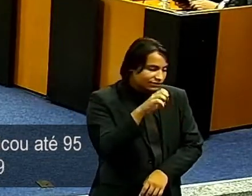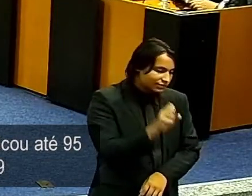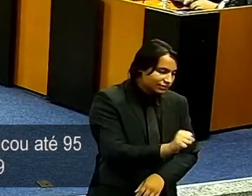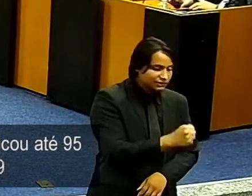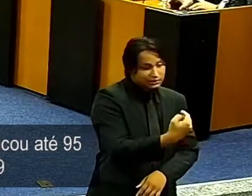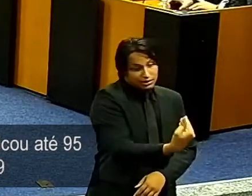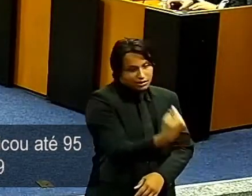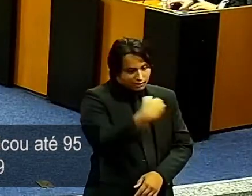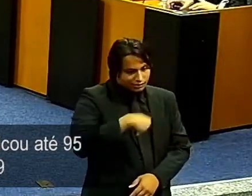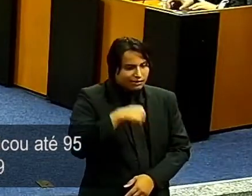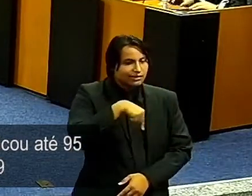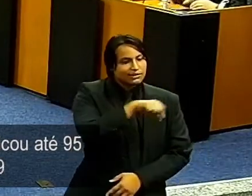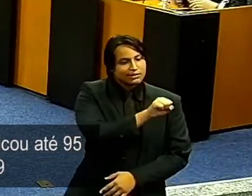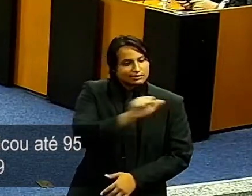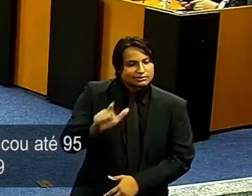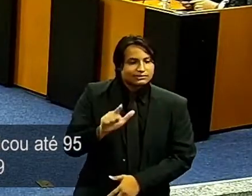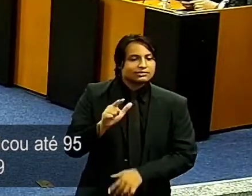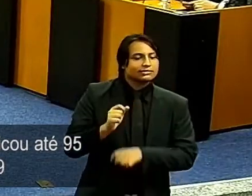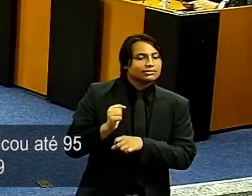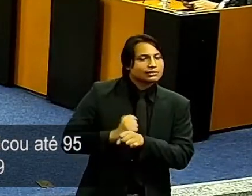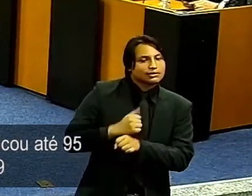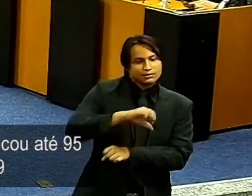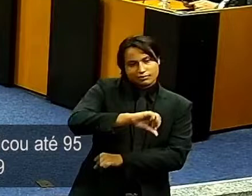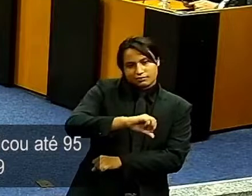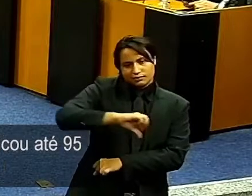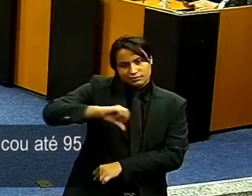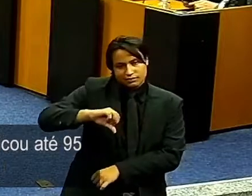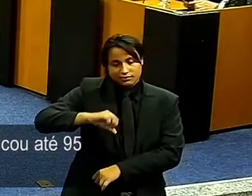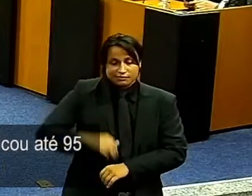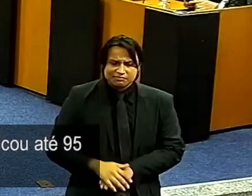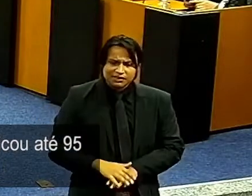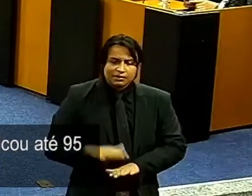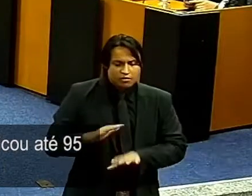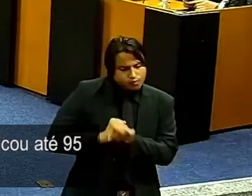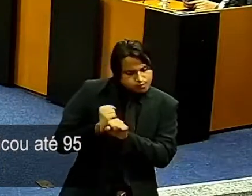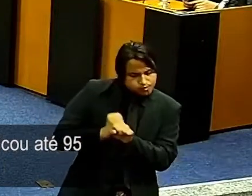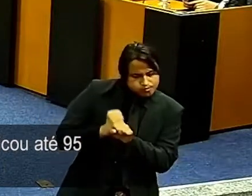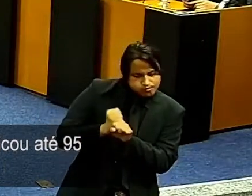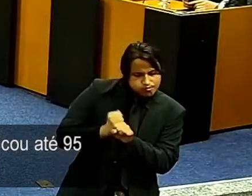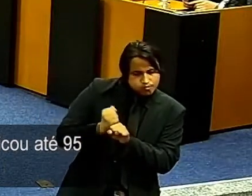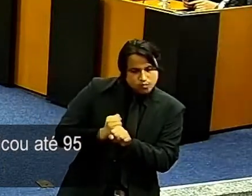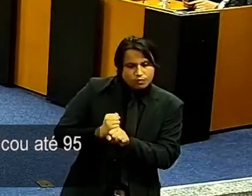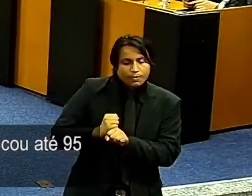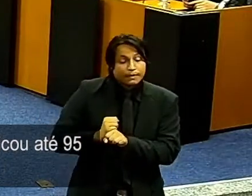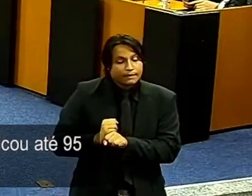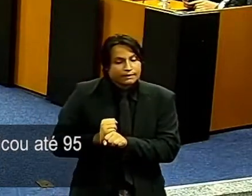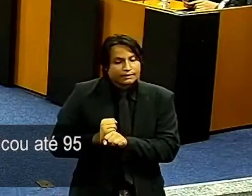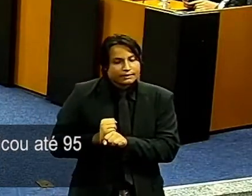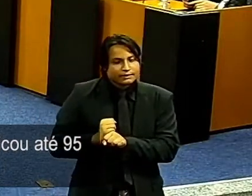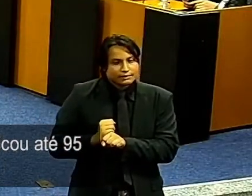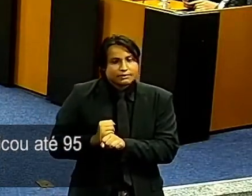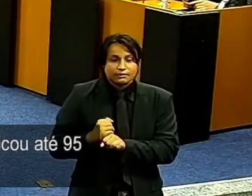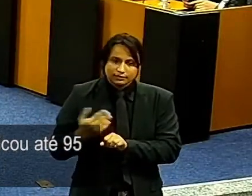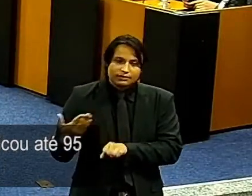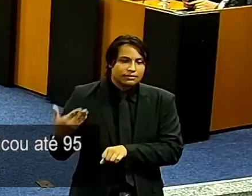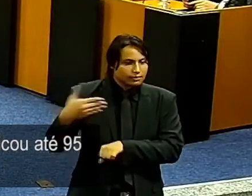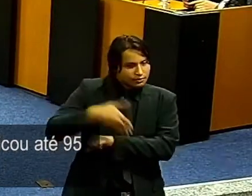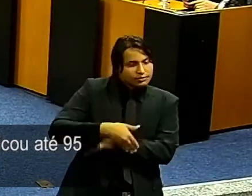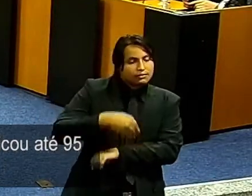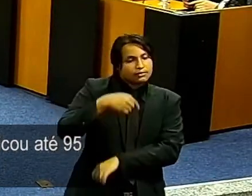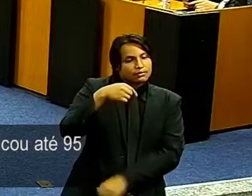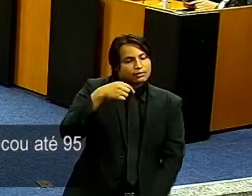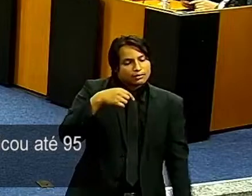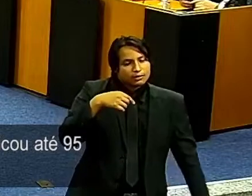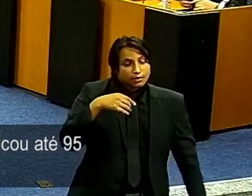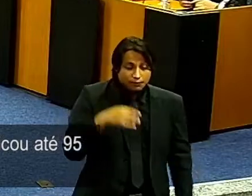e depois de alguns anos em São Luís foi para chegou ao tribunal de justiça